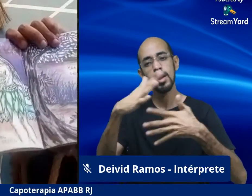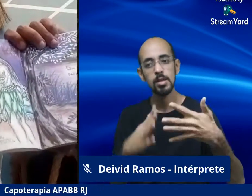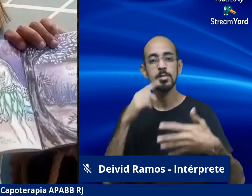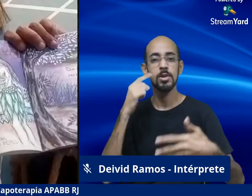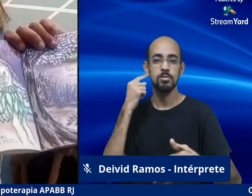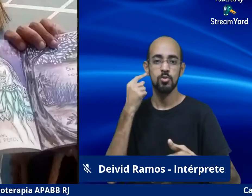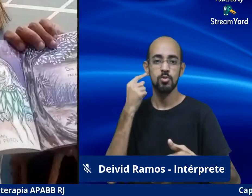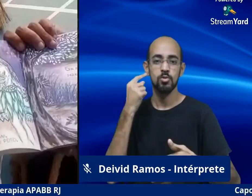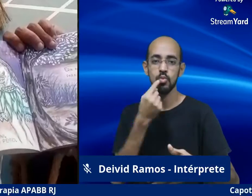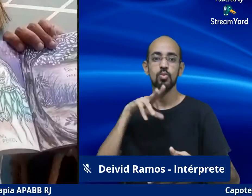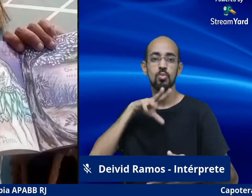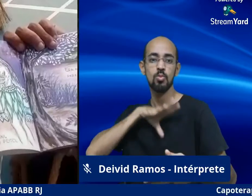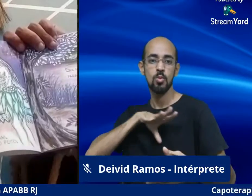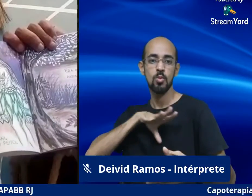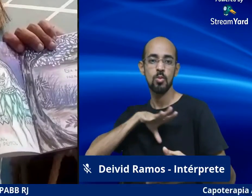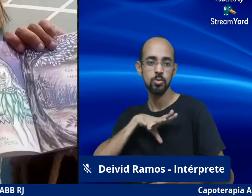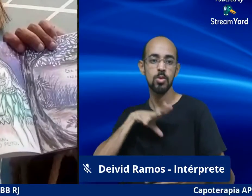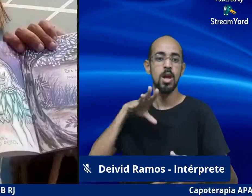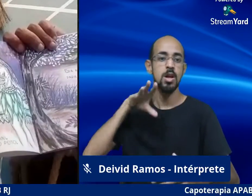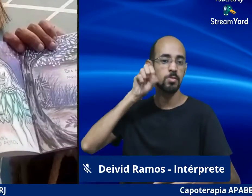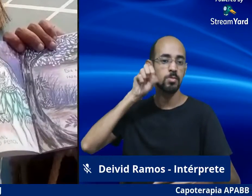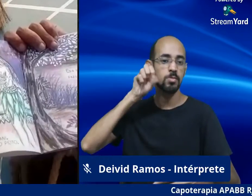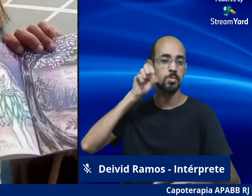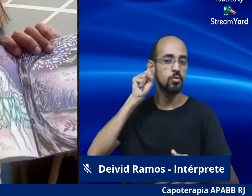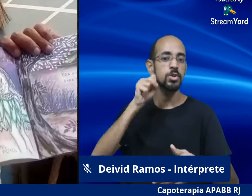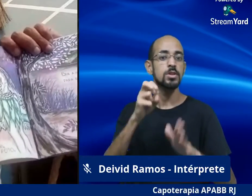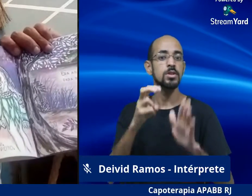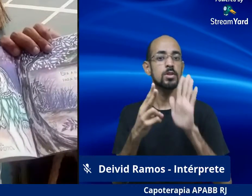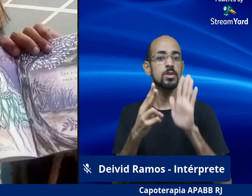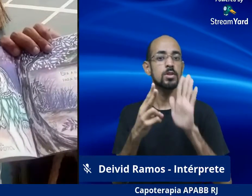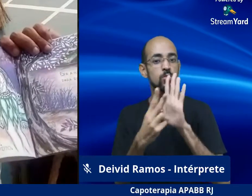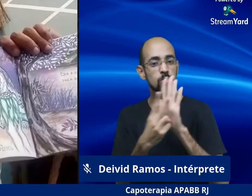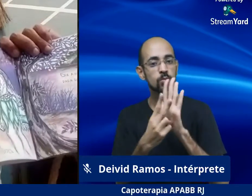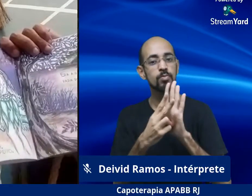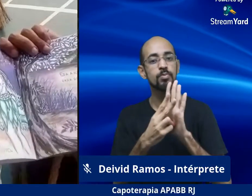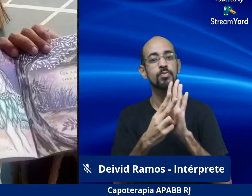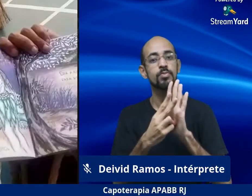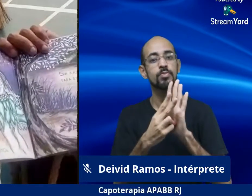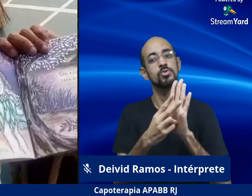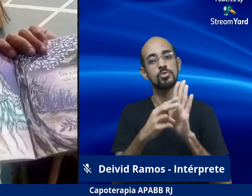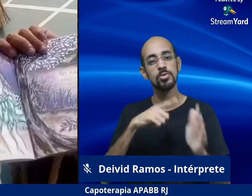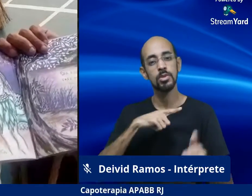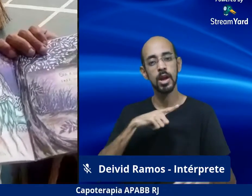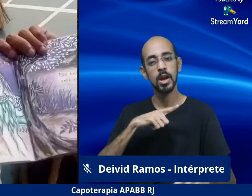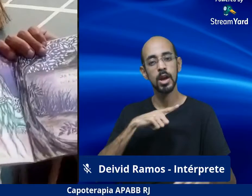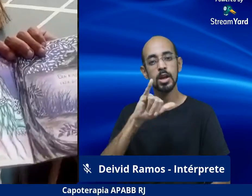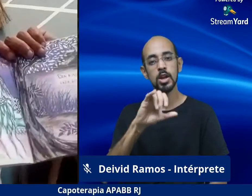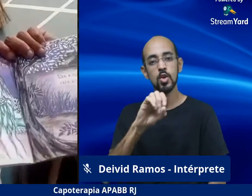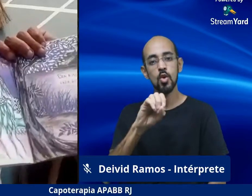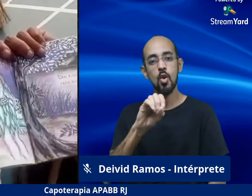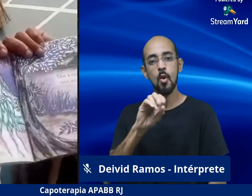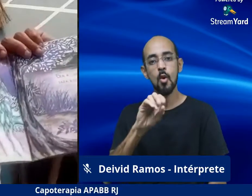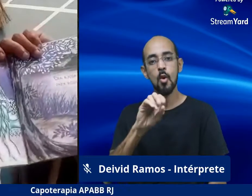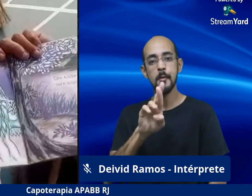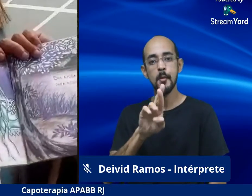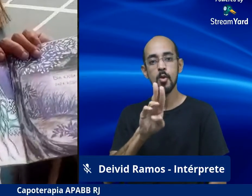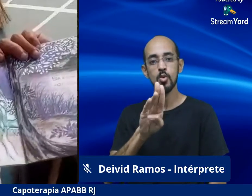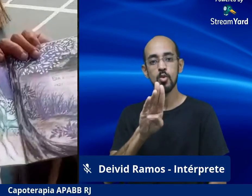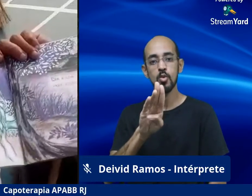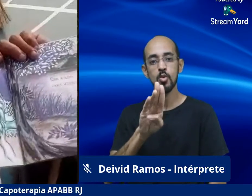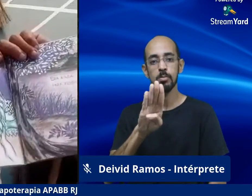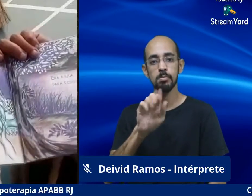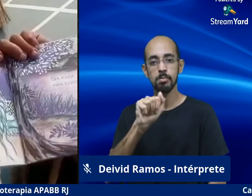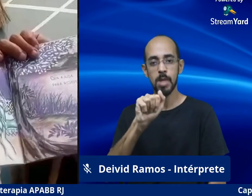e o Iorubá, né, é uma das línguas, né, dos inúmeros negros que vieram para cá. Então, mesmo com línguas diferentes,